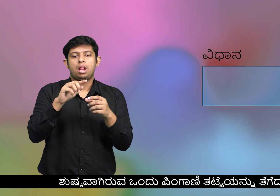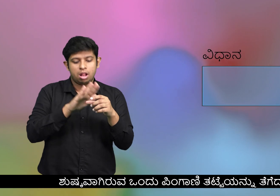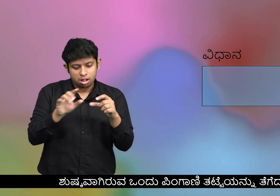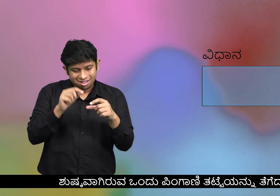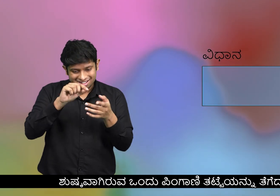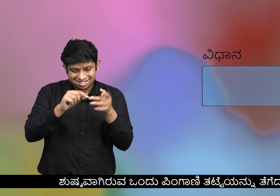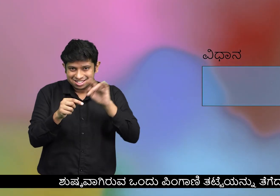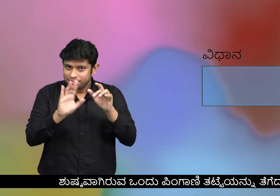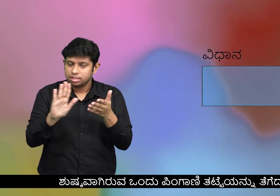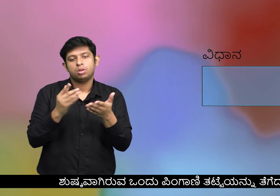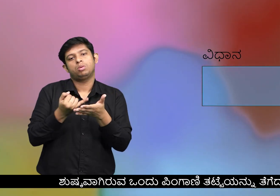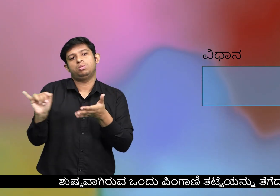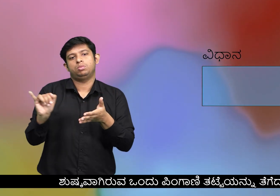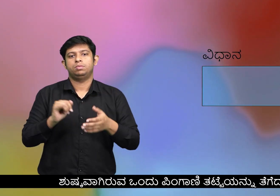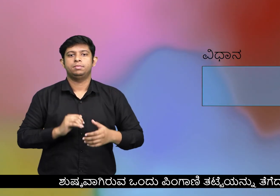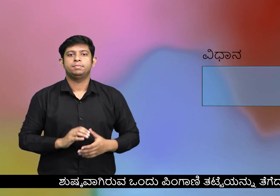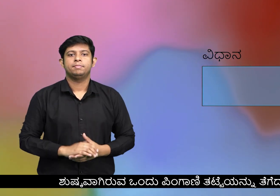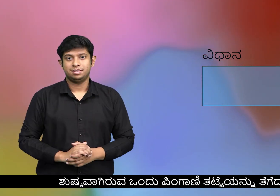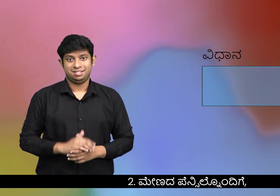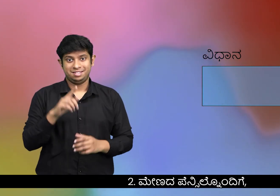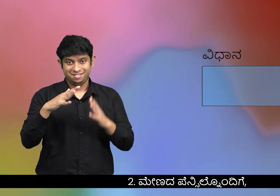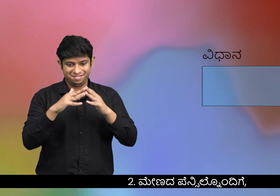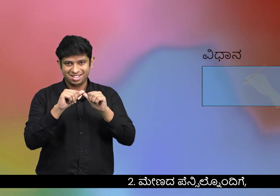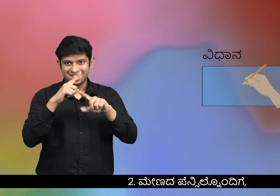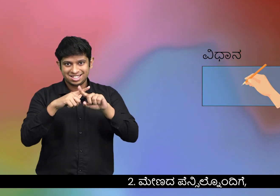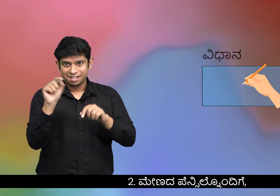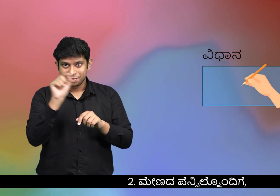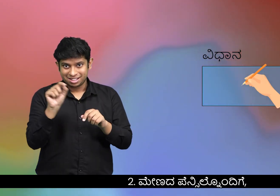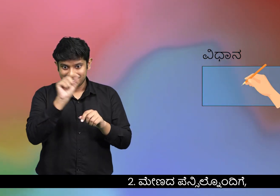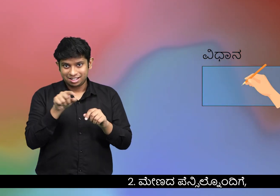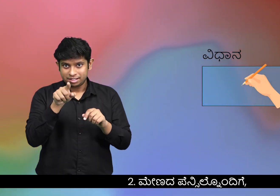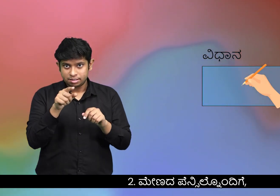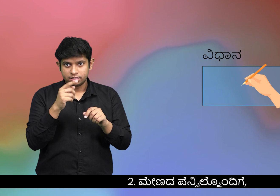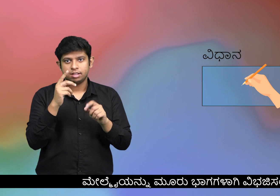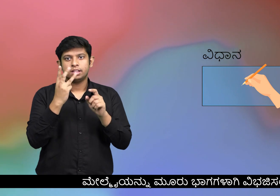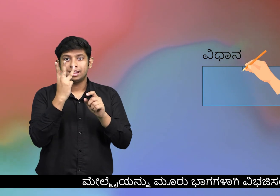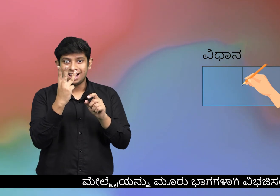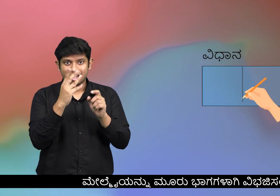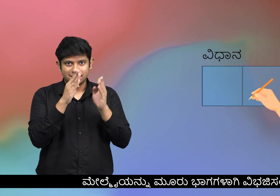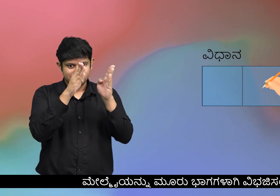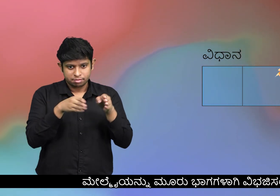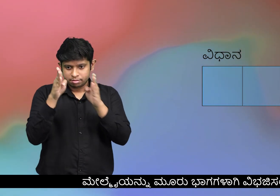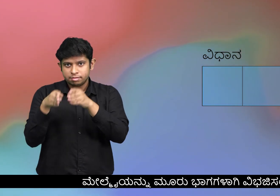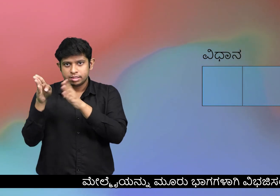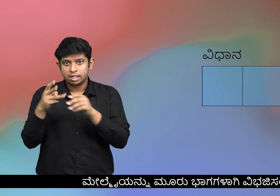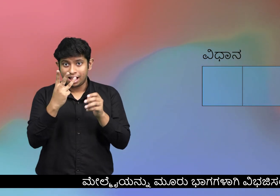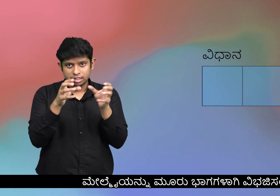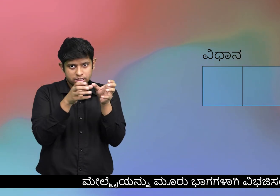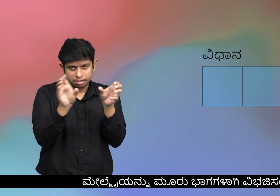ಒಂದು ಪಿಂಗಾಣಿ ತಟ್ಟೆಯನ್ನು ತೆಗೆದುಕೊಳ್ಳಿ. 2. ಮೇಣದ ಪೆನ್ಸಿಲ್ನೊಂದಿಗೆ ಮೇಲ್ಮೈಯನ್ನು 3